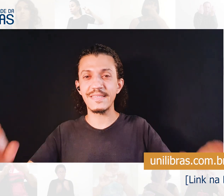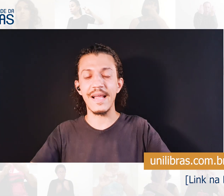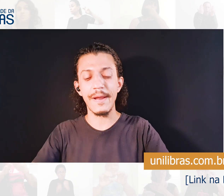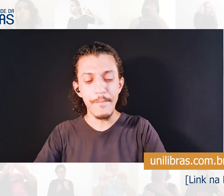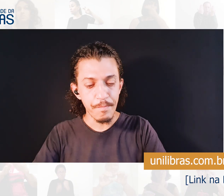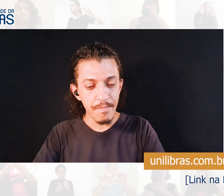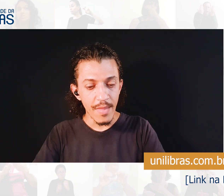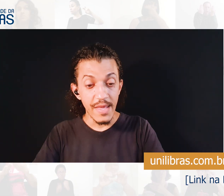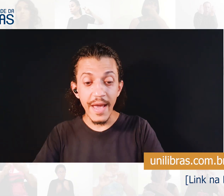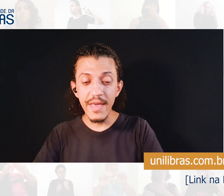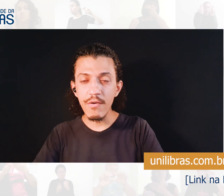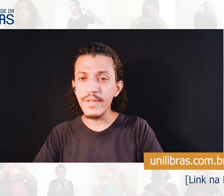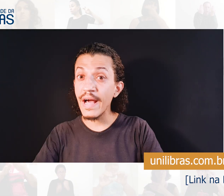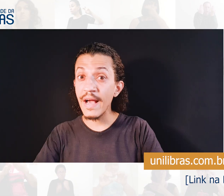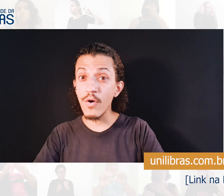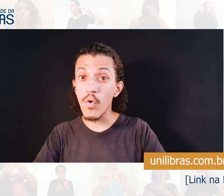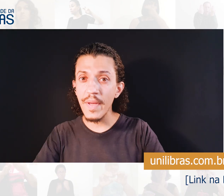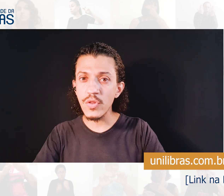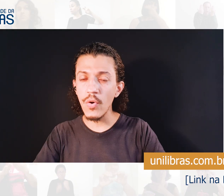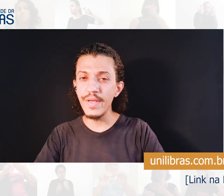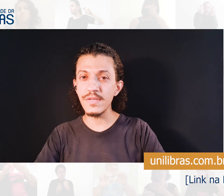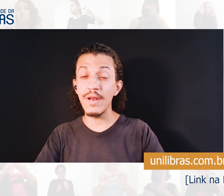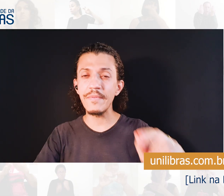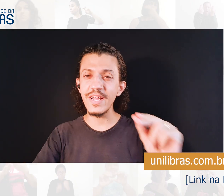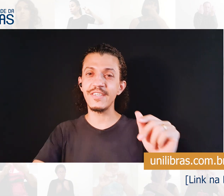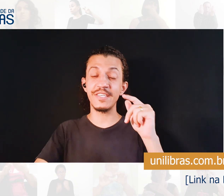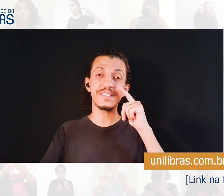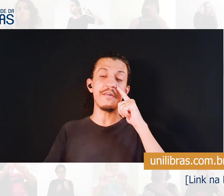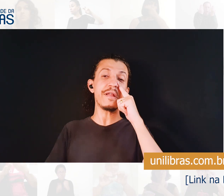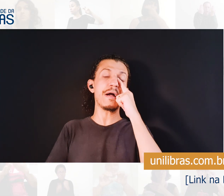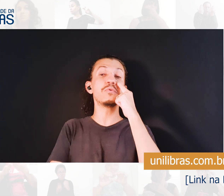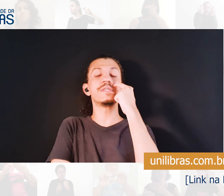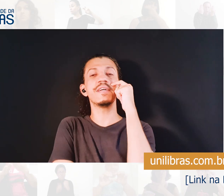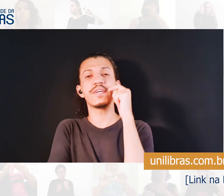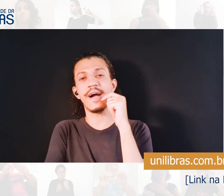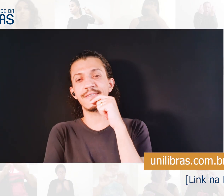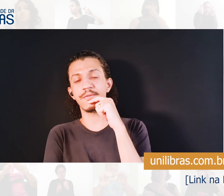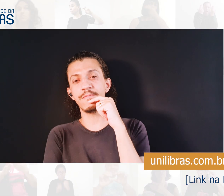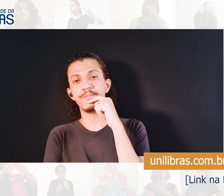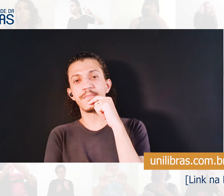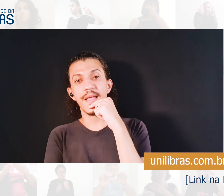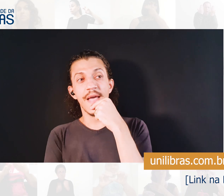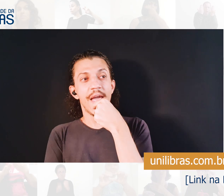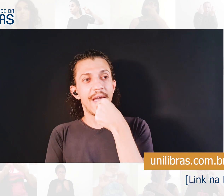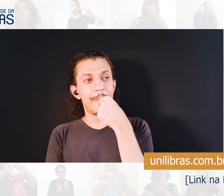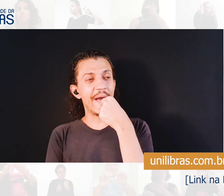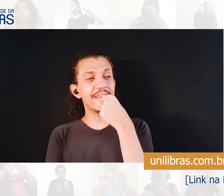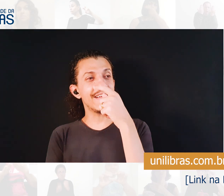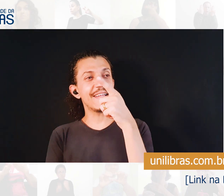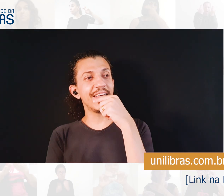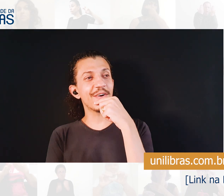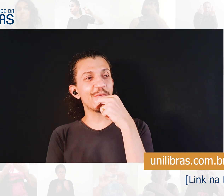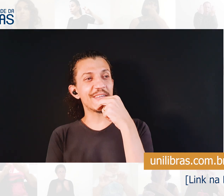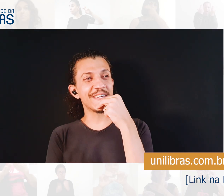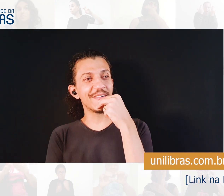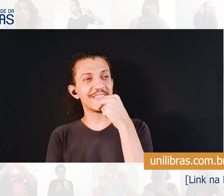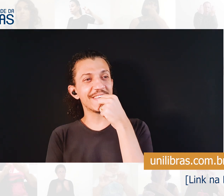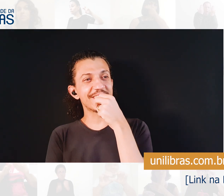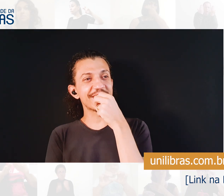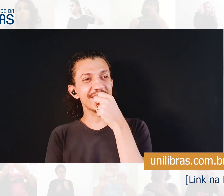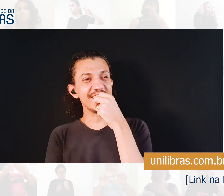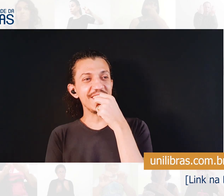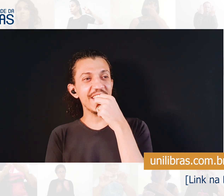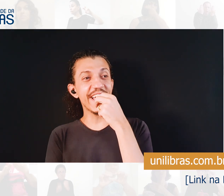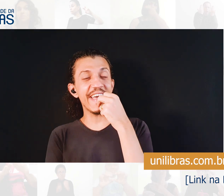muito mais clara. E aí, quando a Raquel comentou isso, eu lembro, gente, a gente estava na cozinha de casa, perto da geladeira, conversando